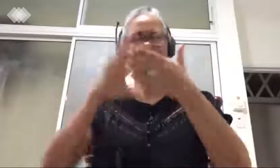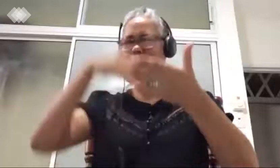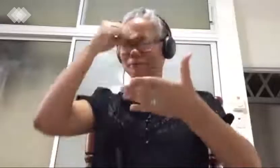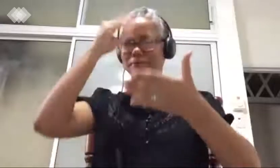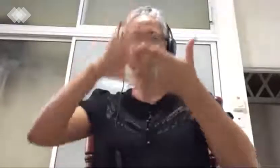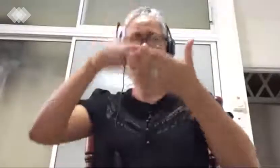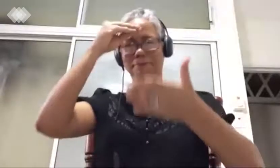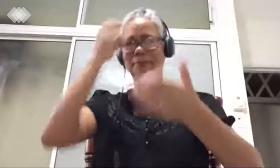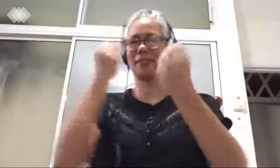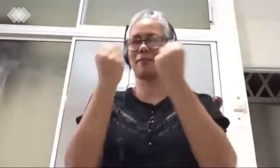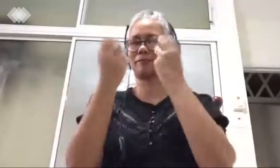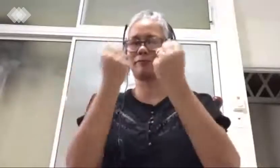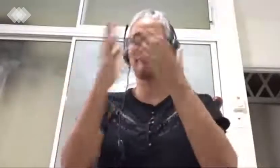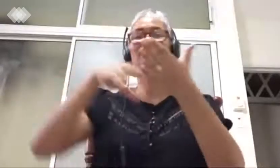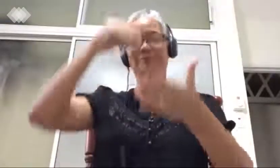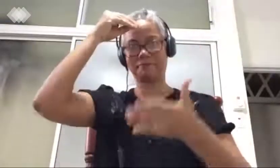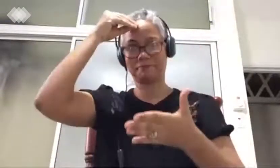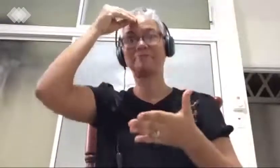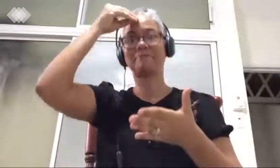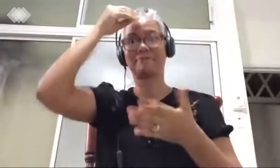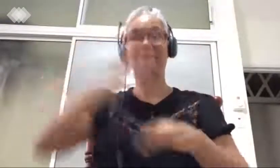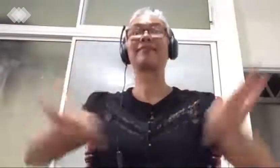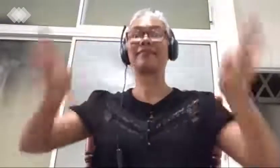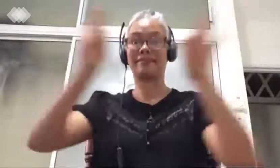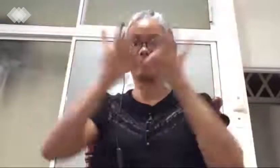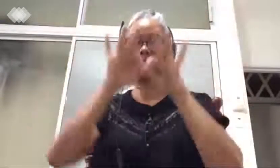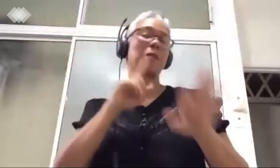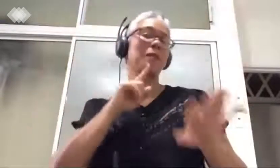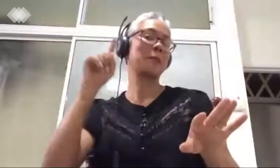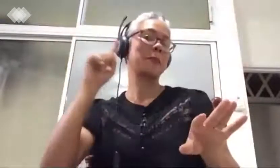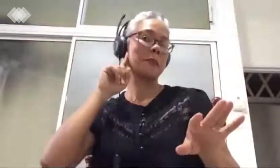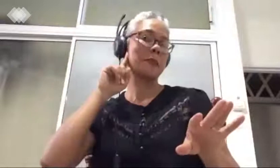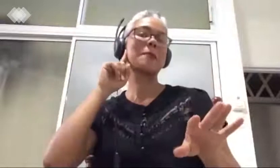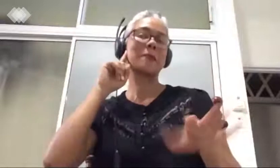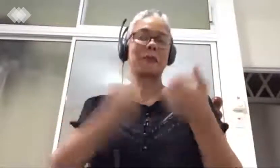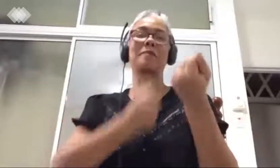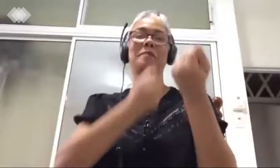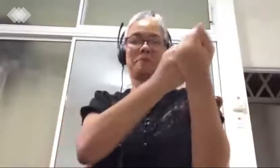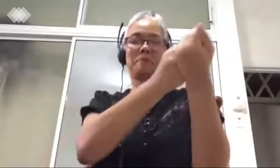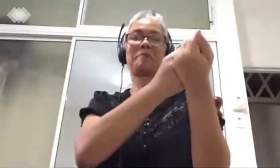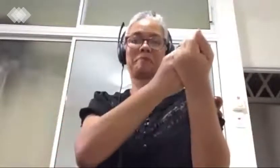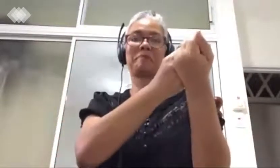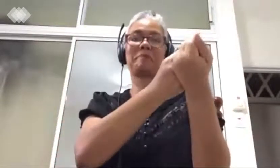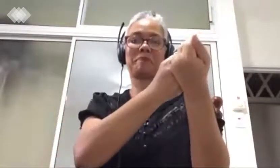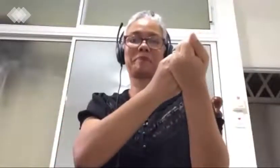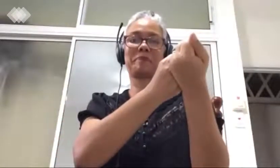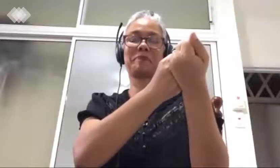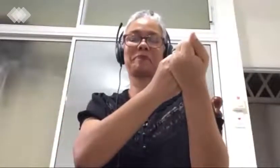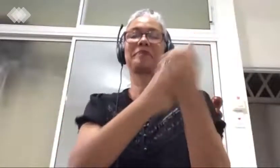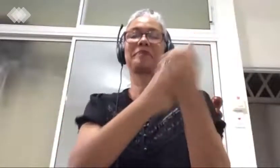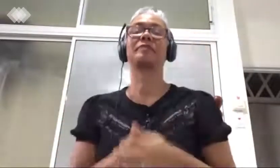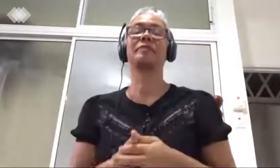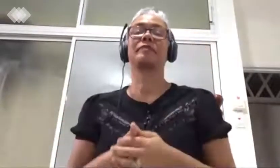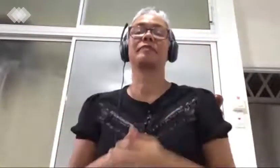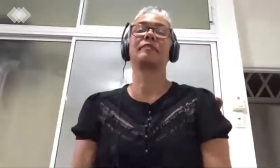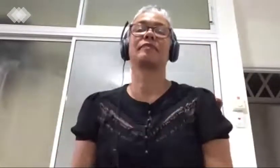lenguaje de señas. Muchas gracias y disfrutemos de estas informaciones que nos van a brindar en la tarde, noche